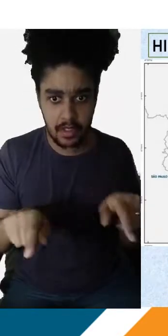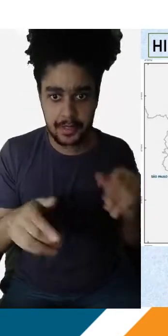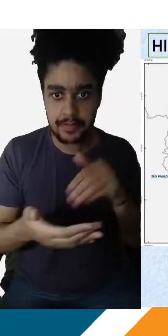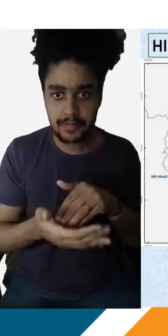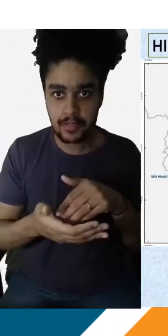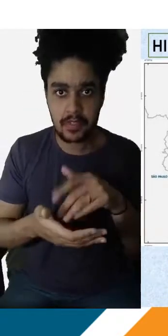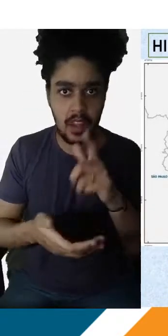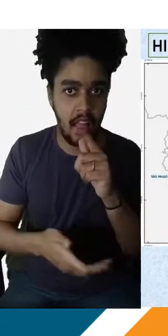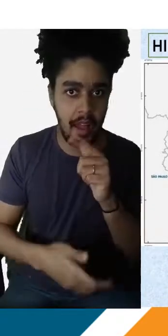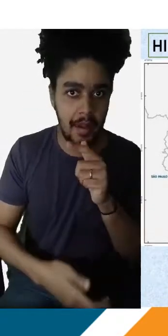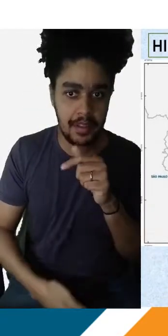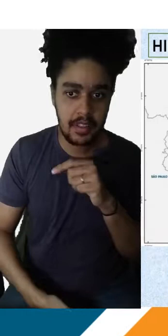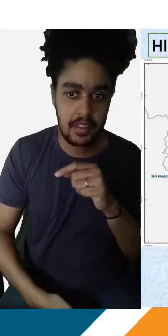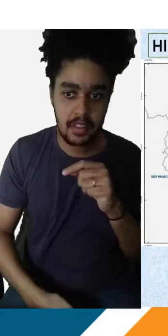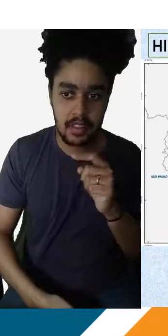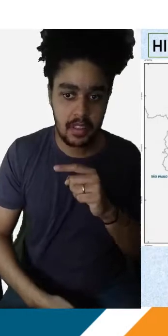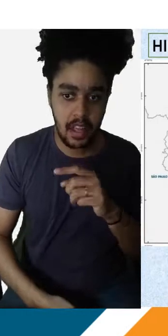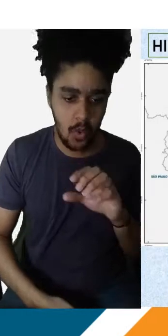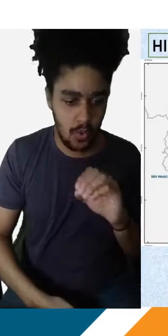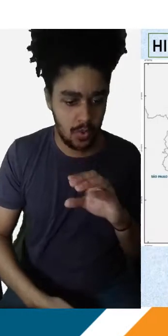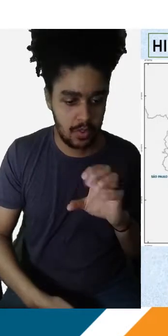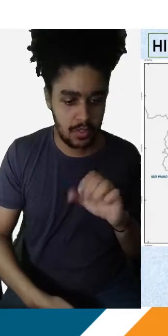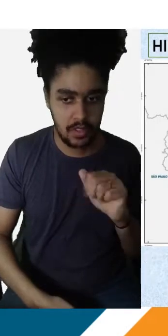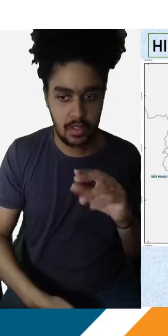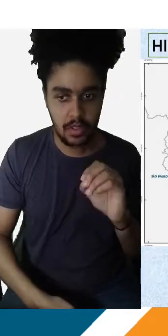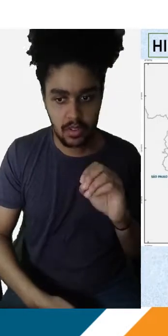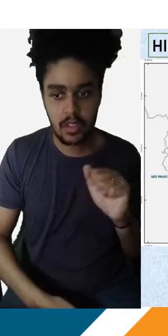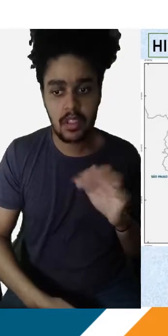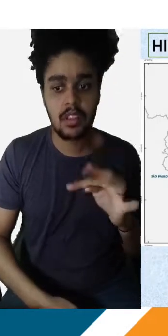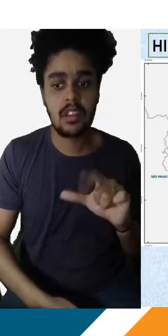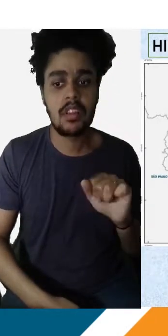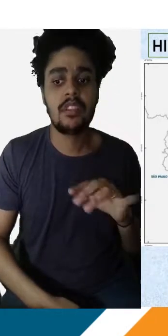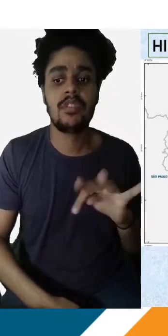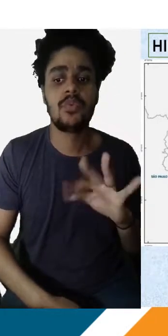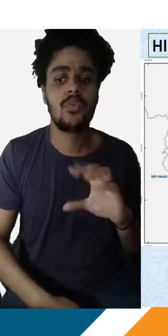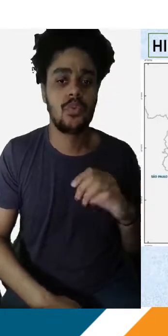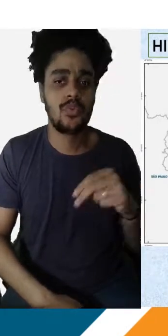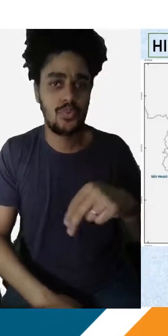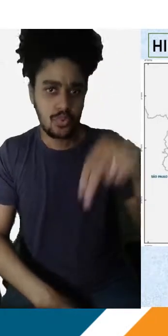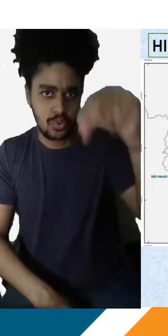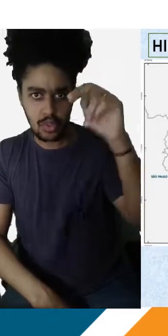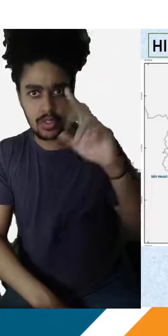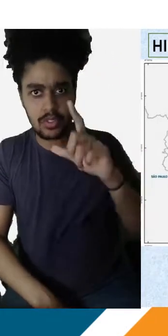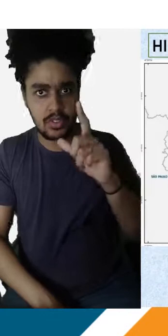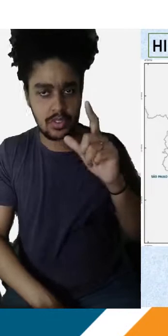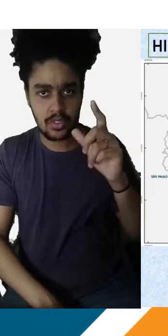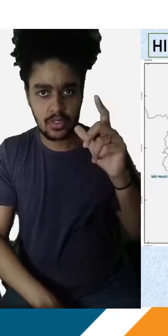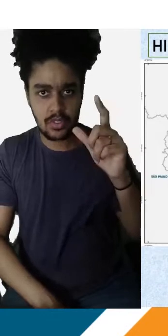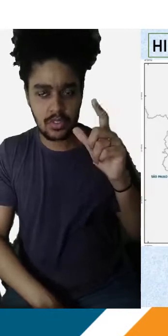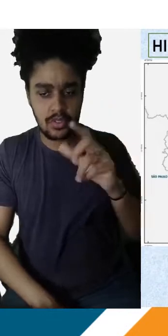desaguar no Oceano Atlântico, lá no norte do Rio de Janeiro, a cidade de São João da